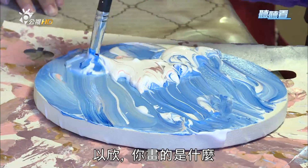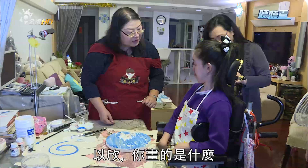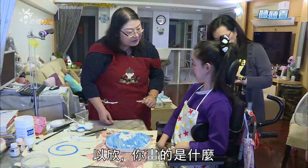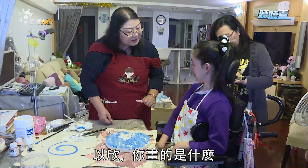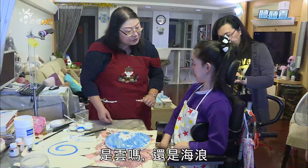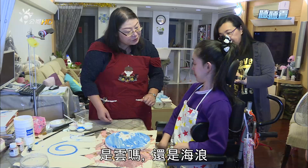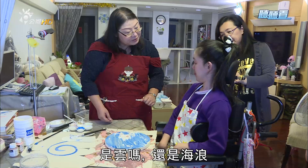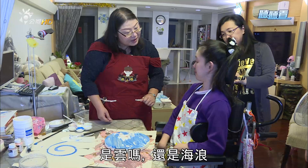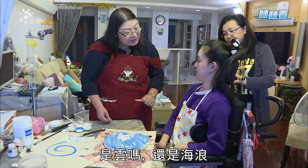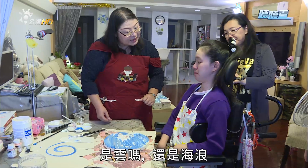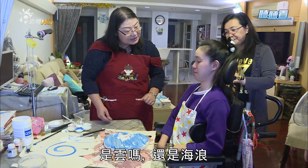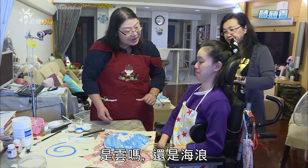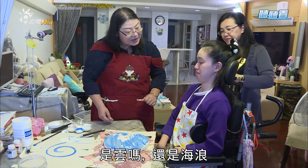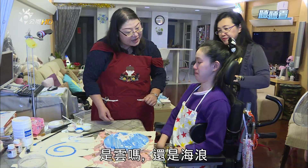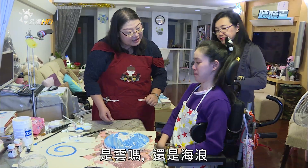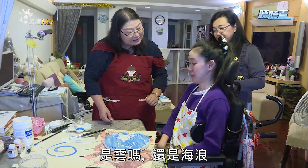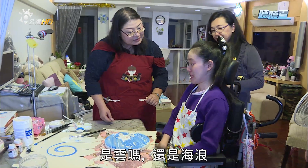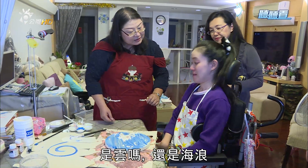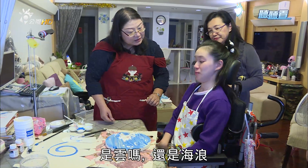么？是云吗？还是海浪？嗯，